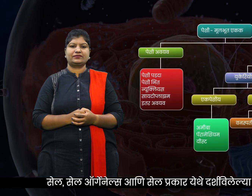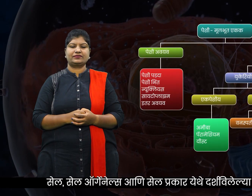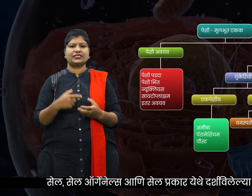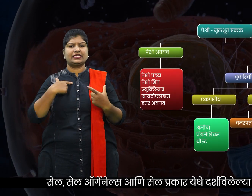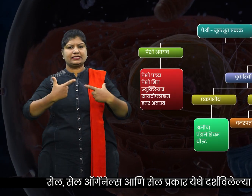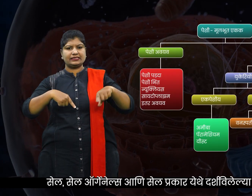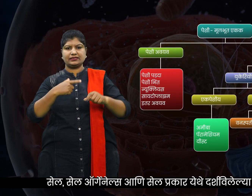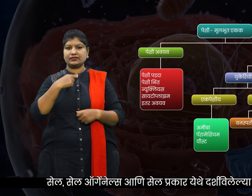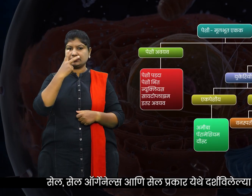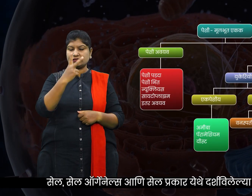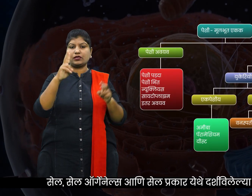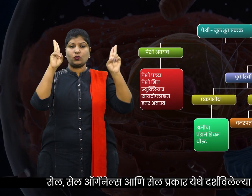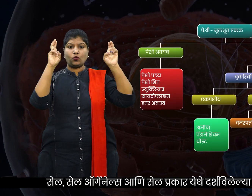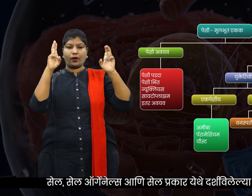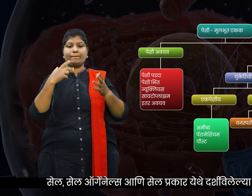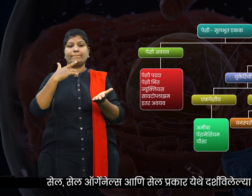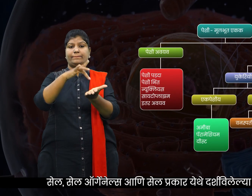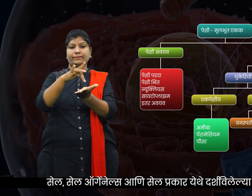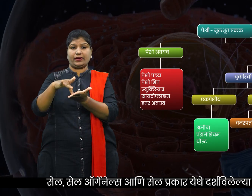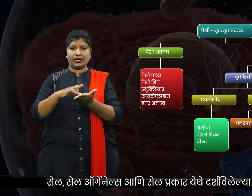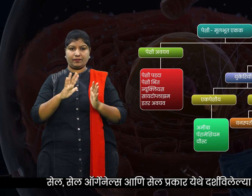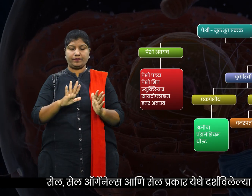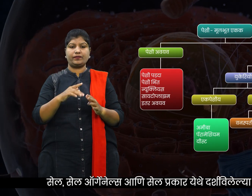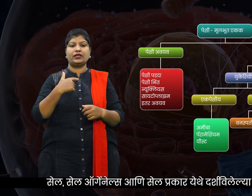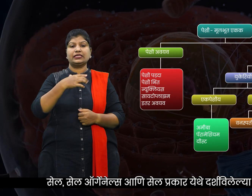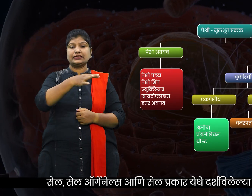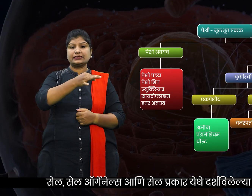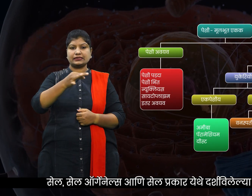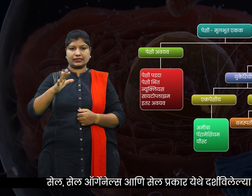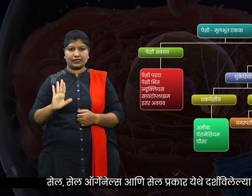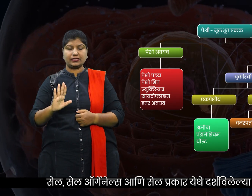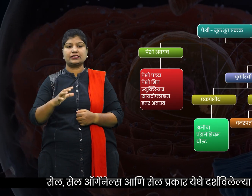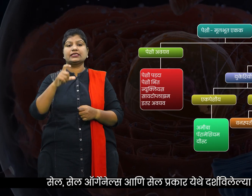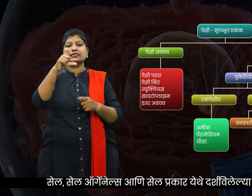सेल, सेल ऑर्गेनेल्स आणि सेल प्रकार येथे दर्शवलेल्या संकल्पना पाहूया.